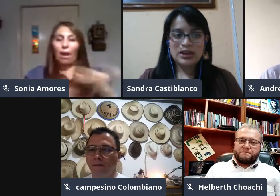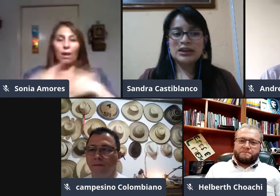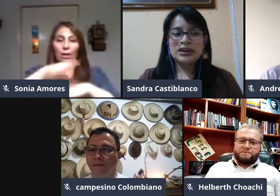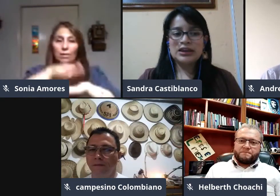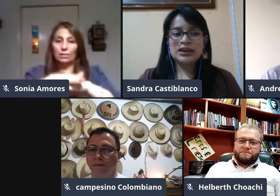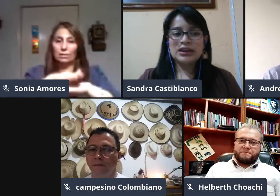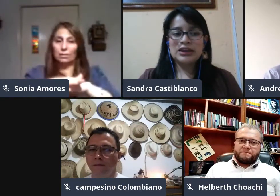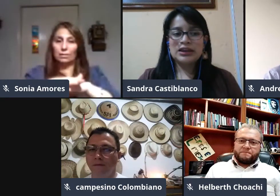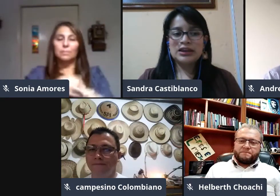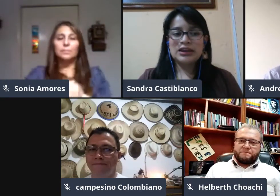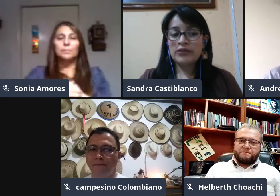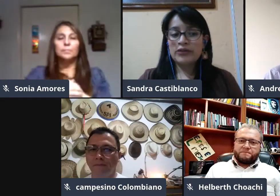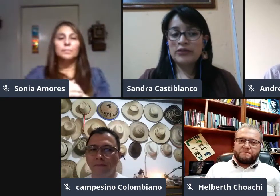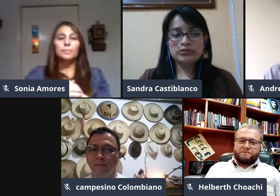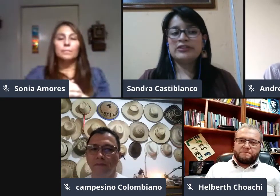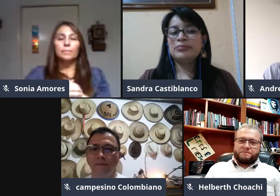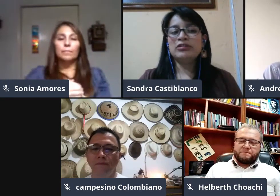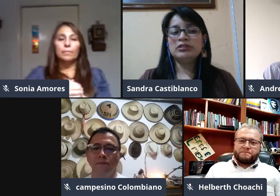Y